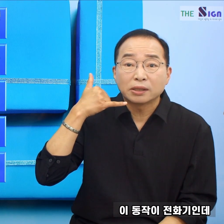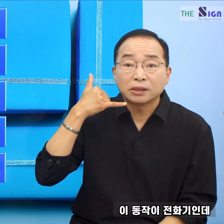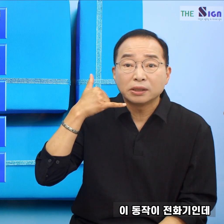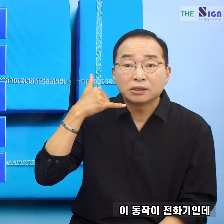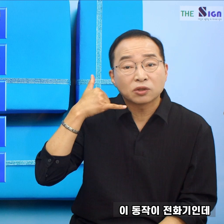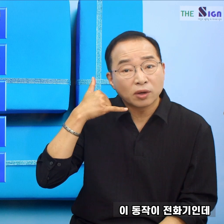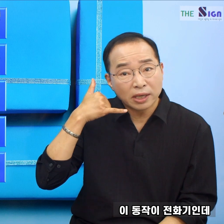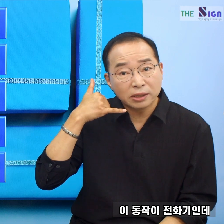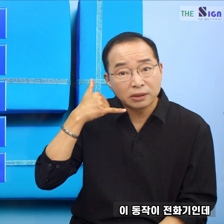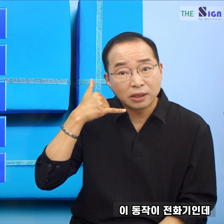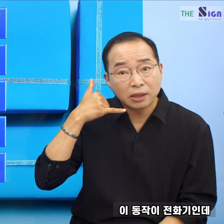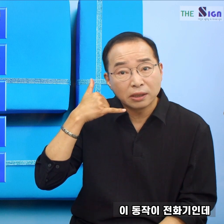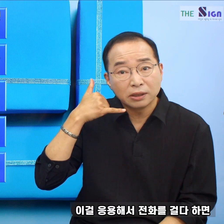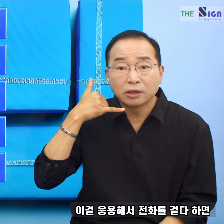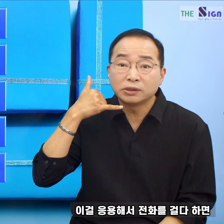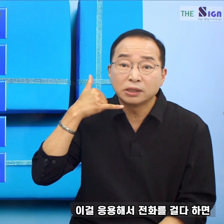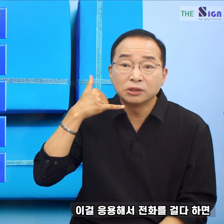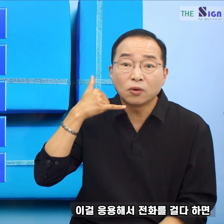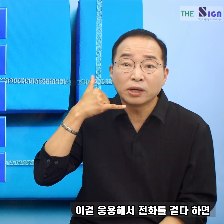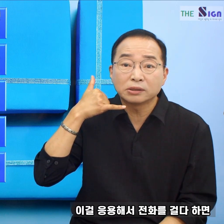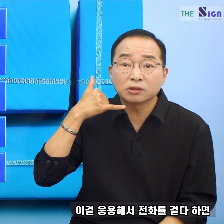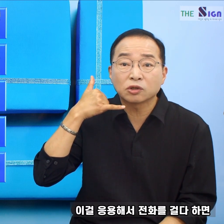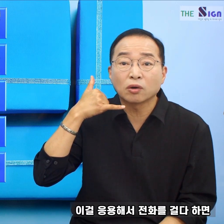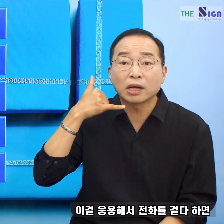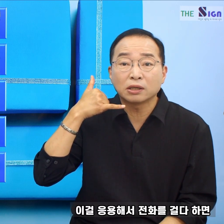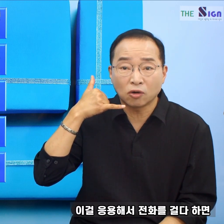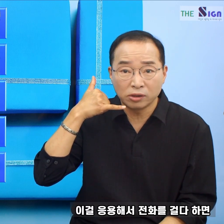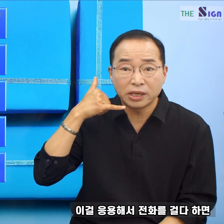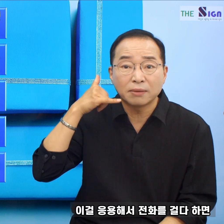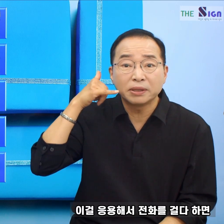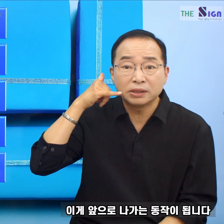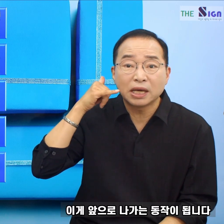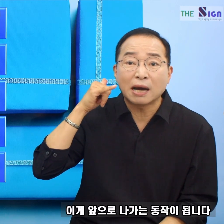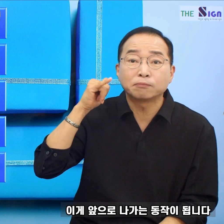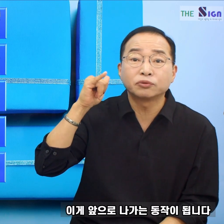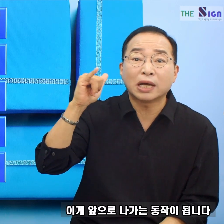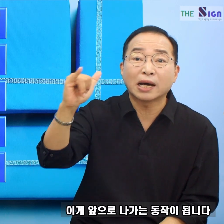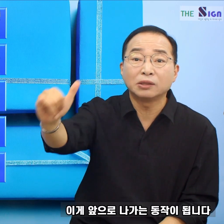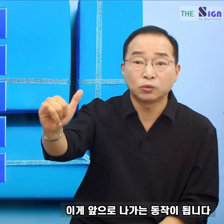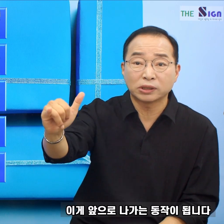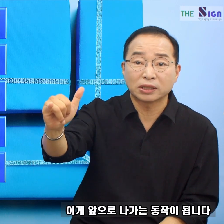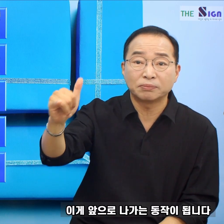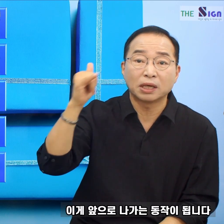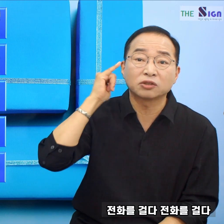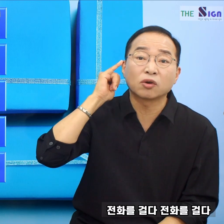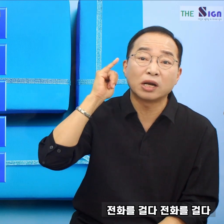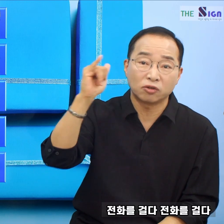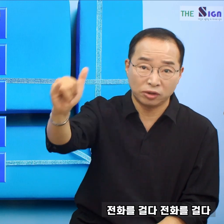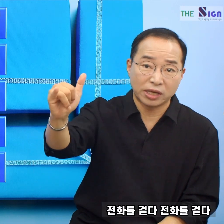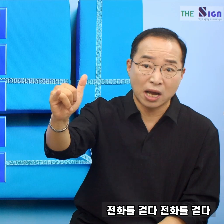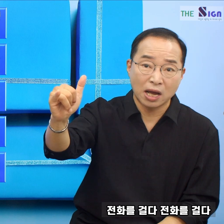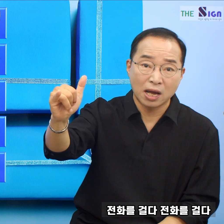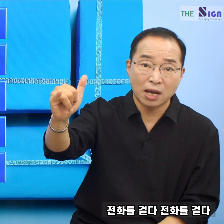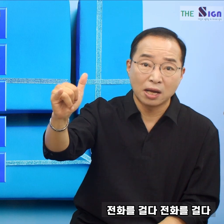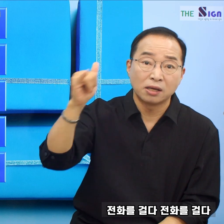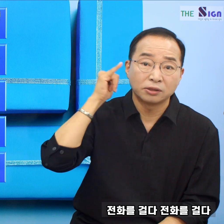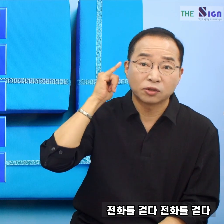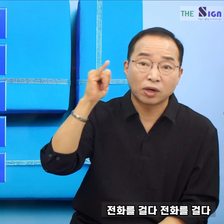동작이 전화기인데, 이걸 이제 응용해서 전화를 걸다 하면 이게 앞으로 나가는 동작 됩니다. 전화를 걸다. 전화를